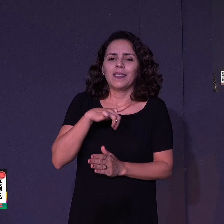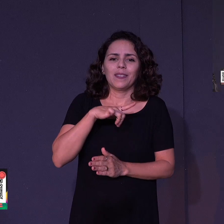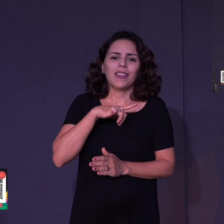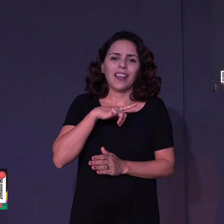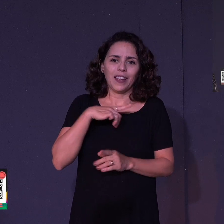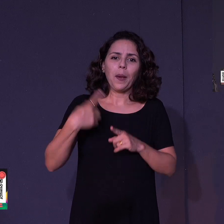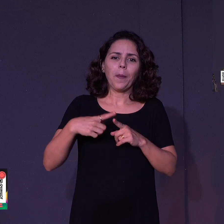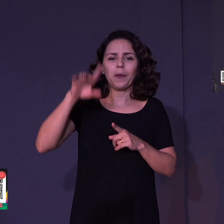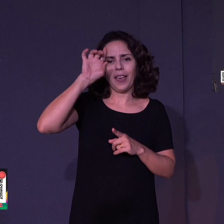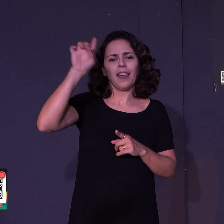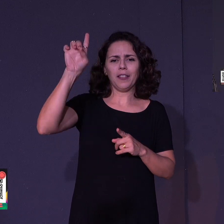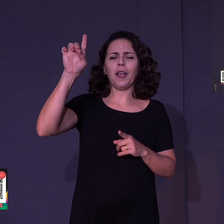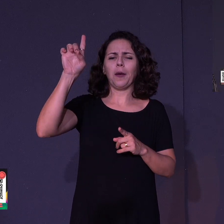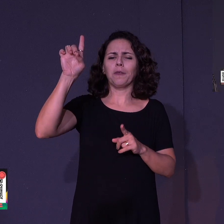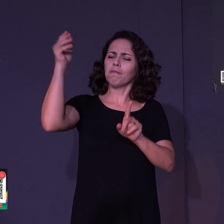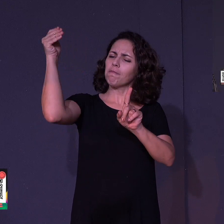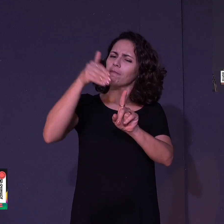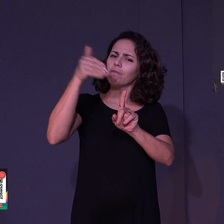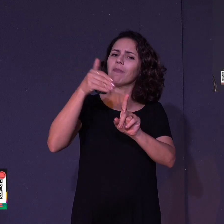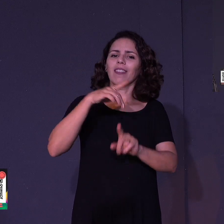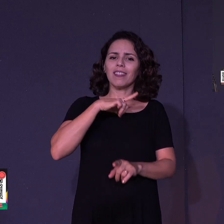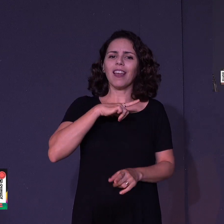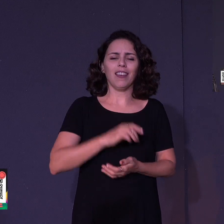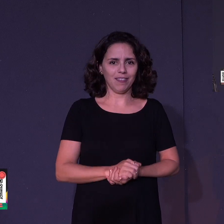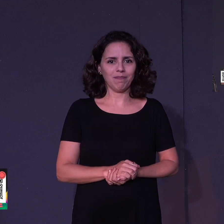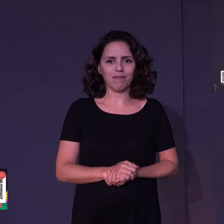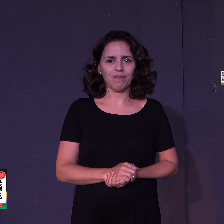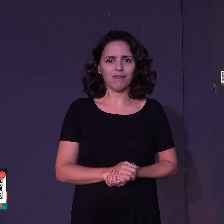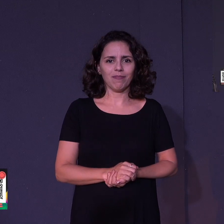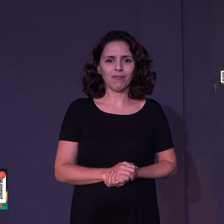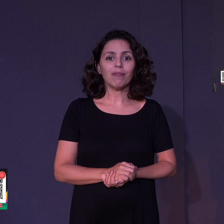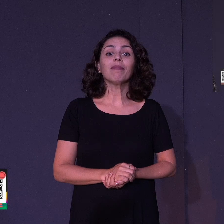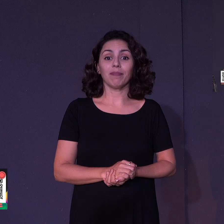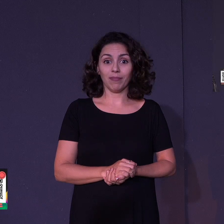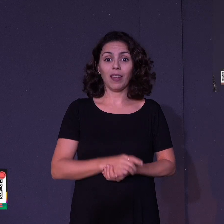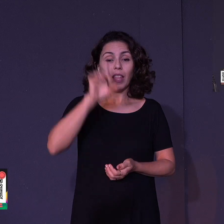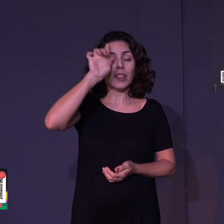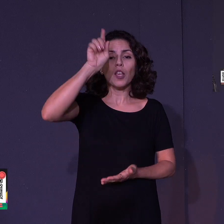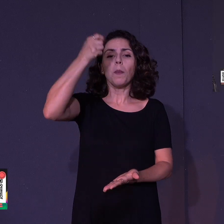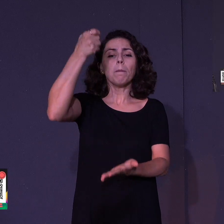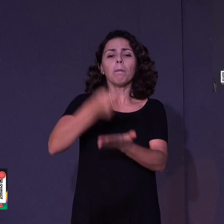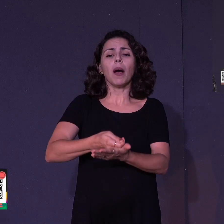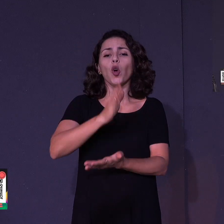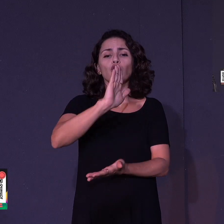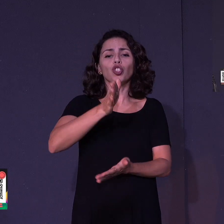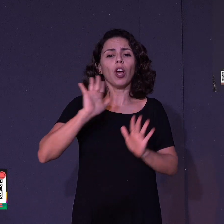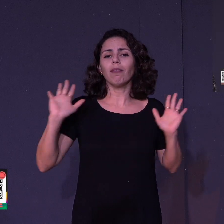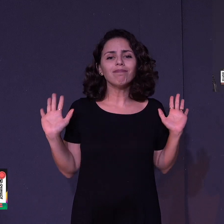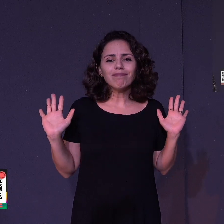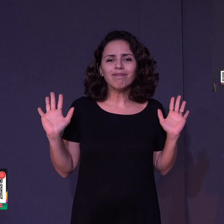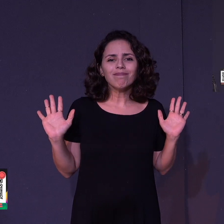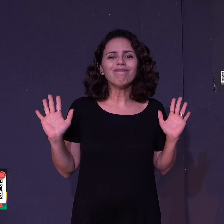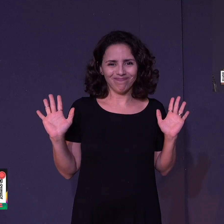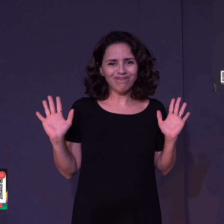você. Deus pagou um alto preço. São verdades acerca de uma arma poderosa,